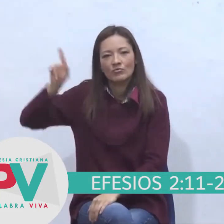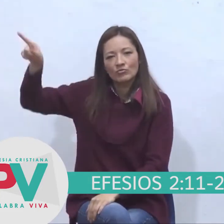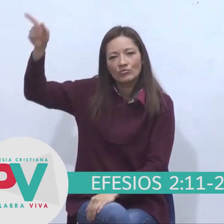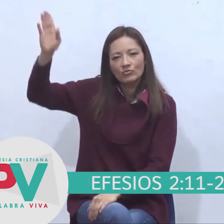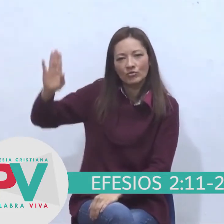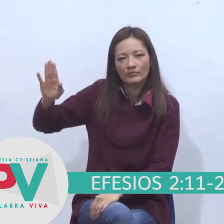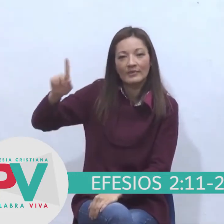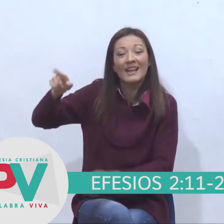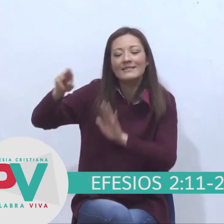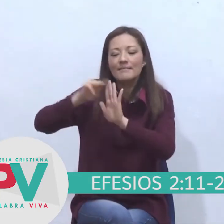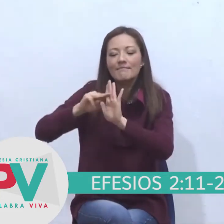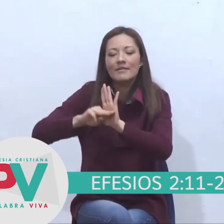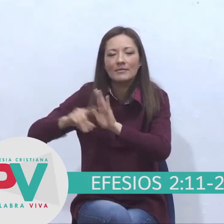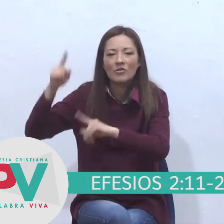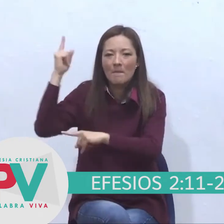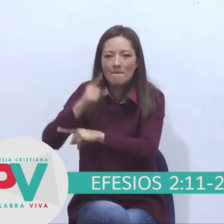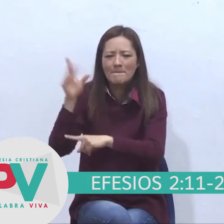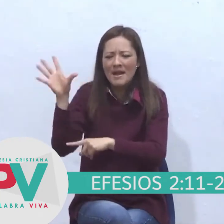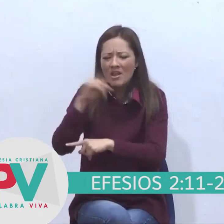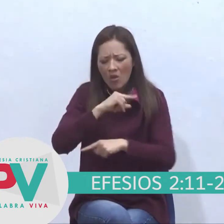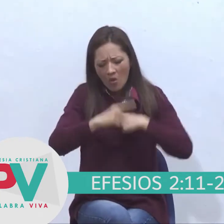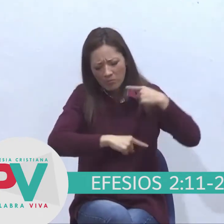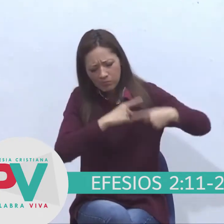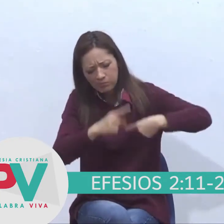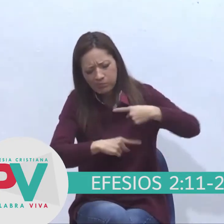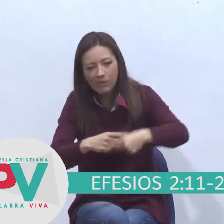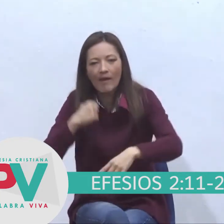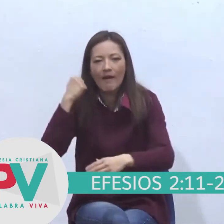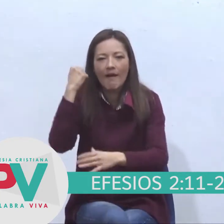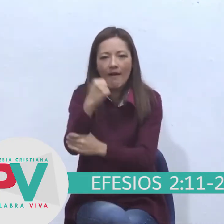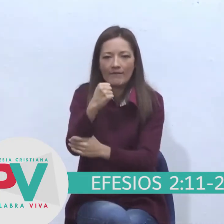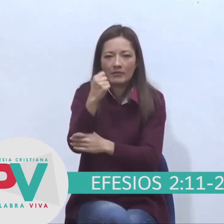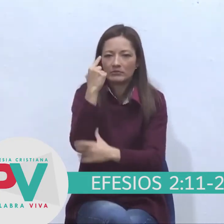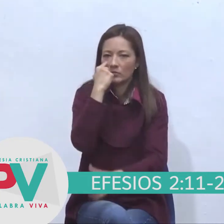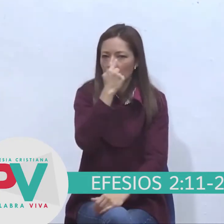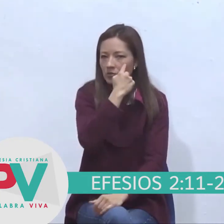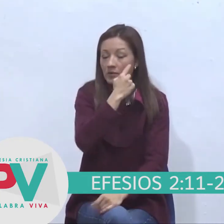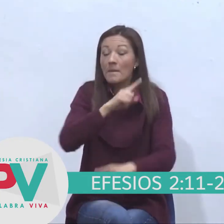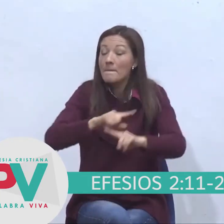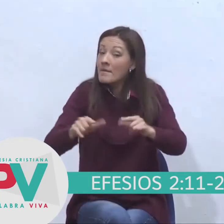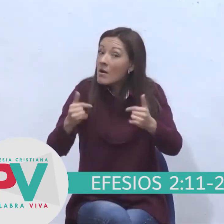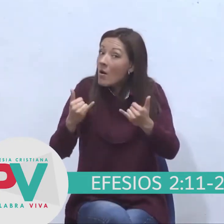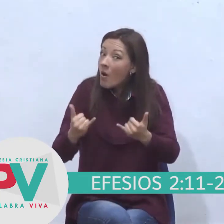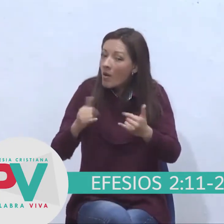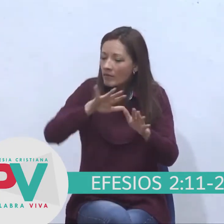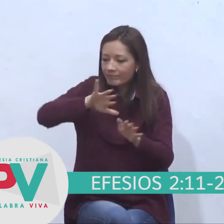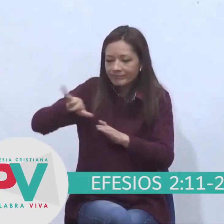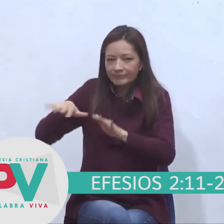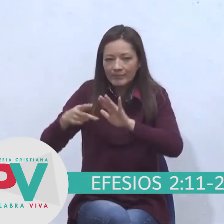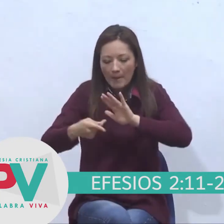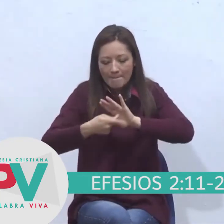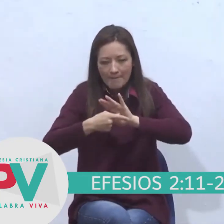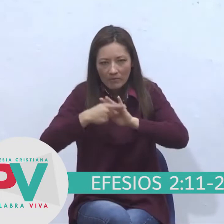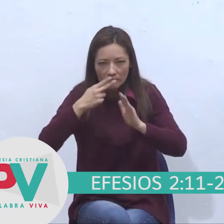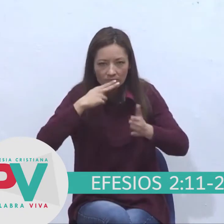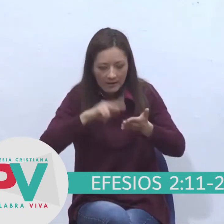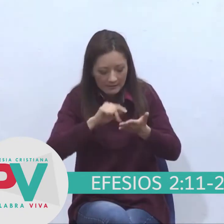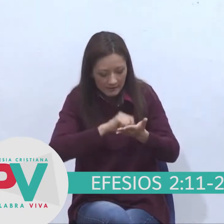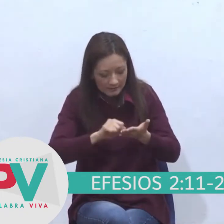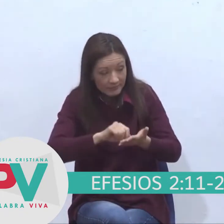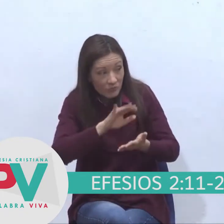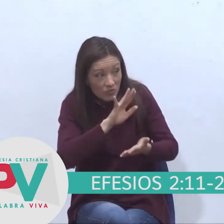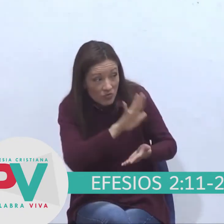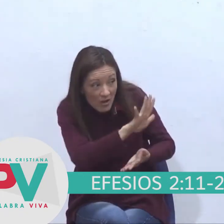mandato era para todos los descendientes de Abraham. Ahora Pablo está diciendo, ustedes, es decir, como usted y como